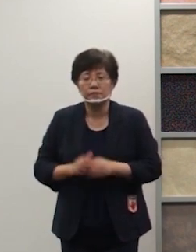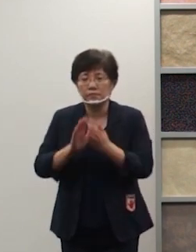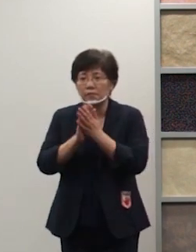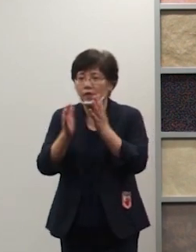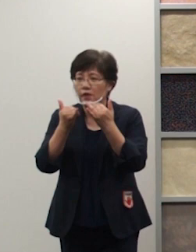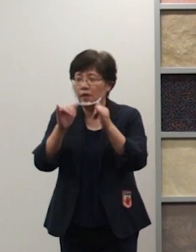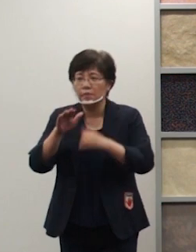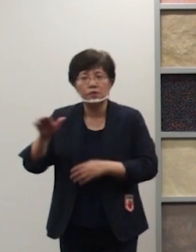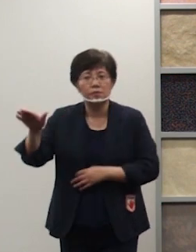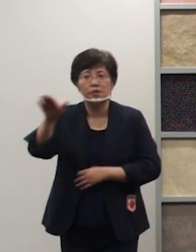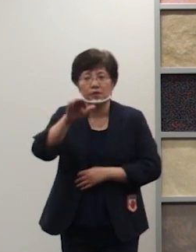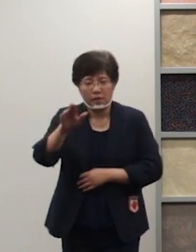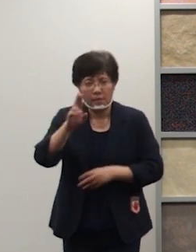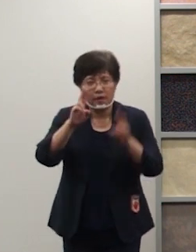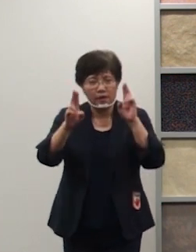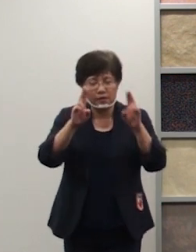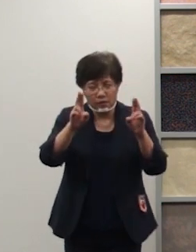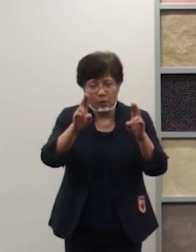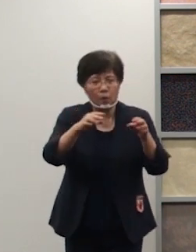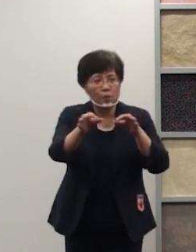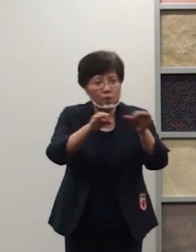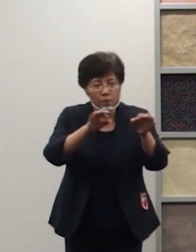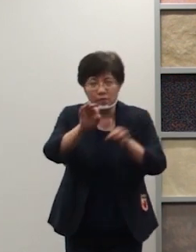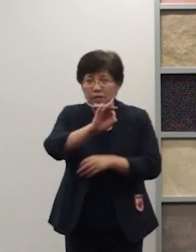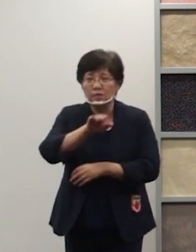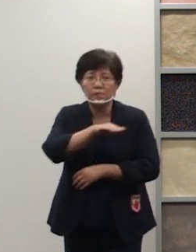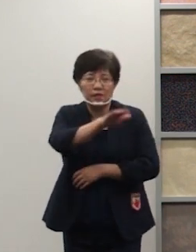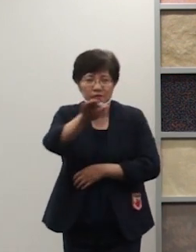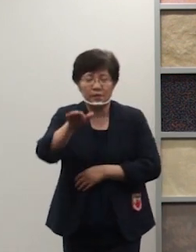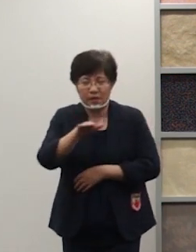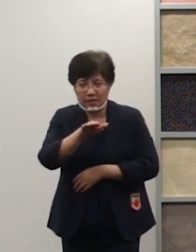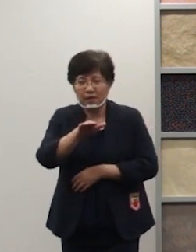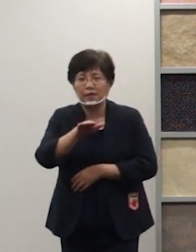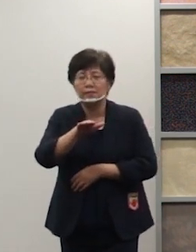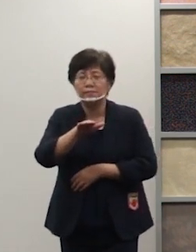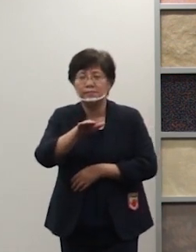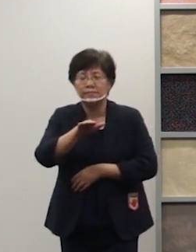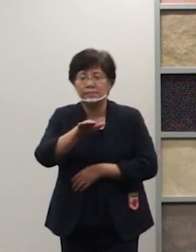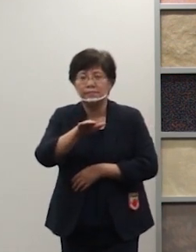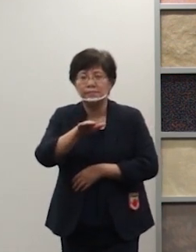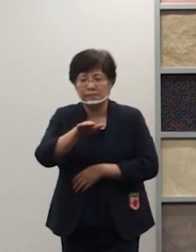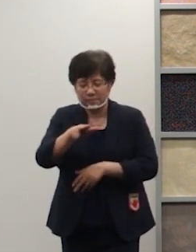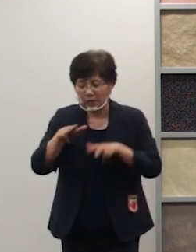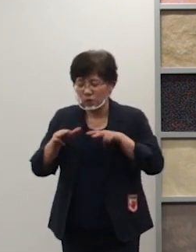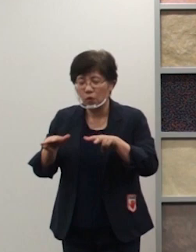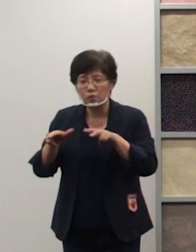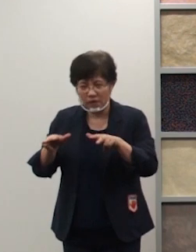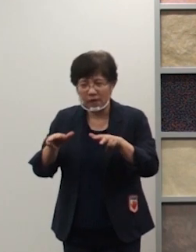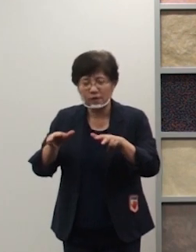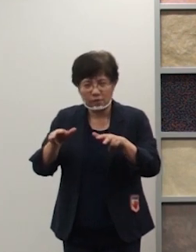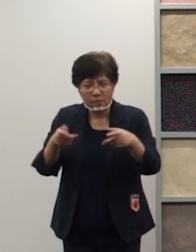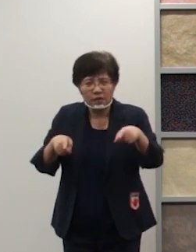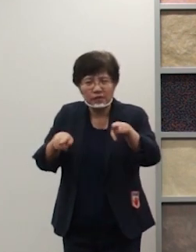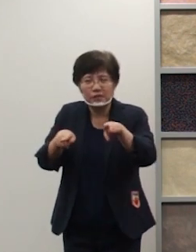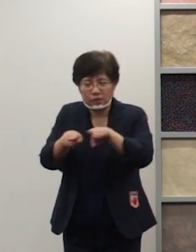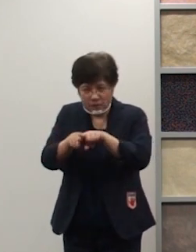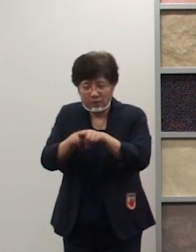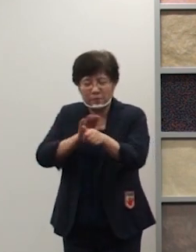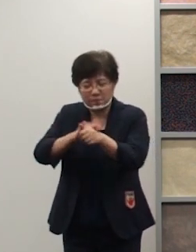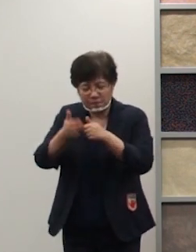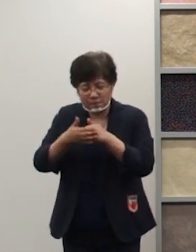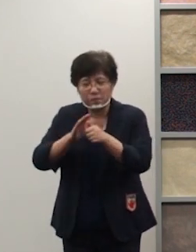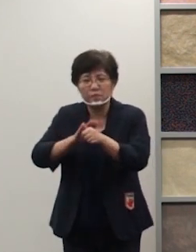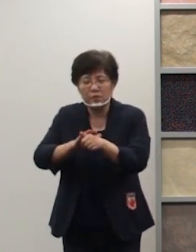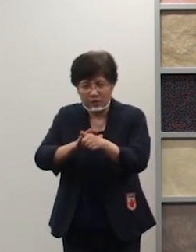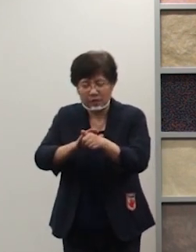皆様、事業者の皆様、そして、県、官民一体となって、これまで、感染拡大